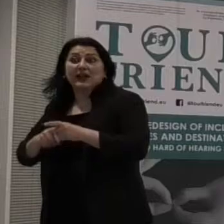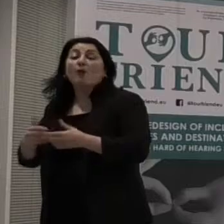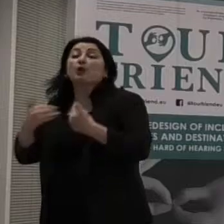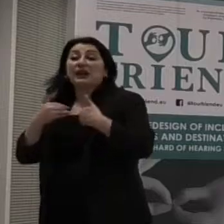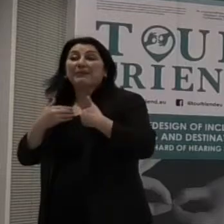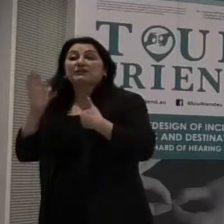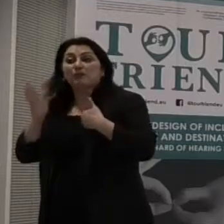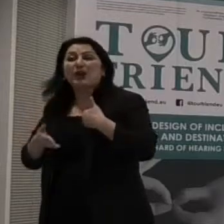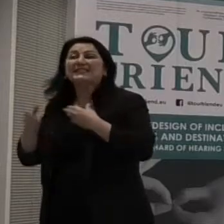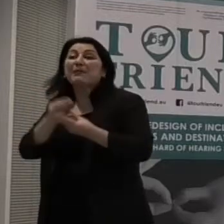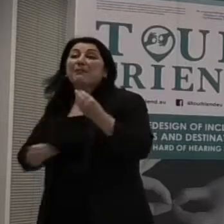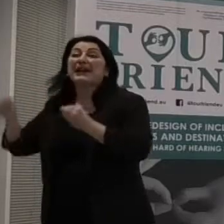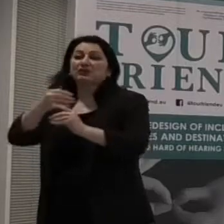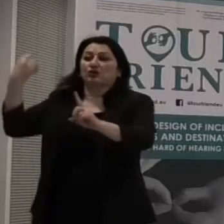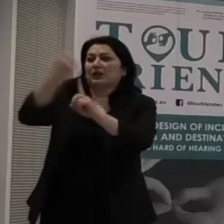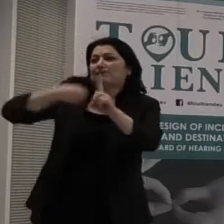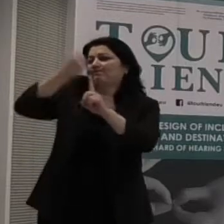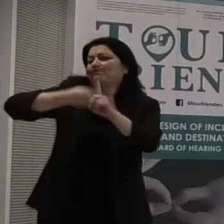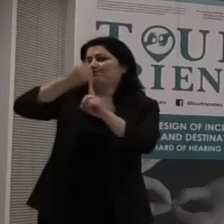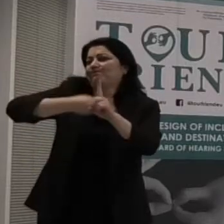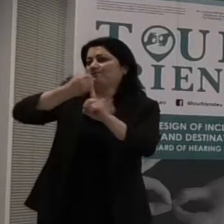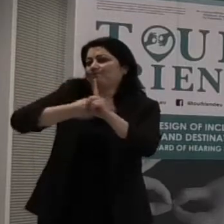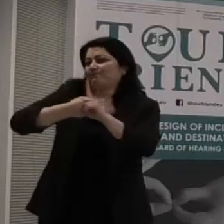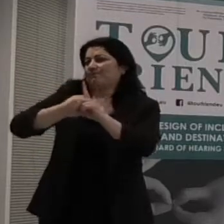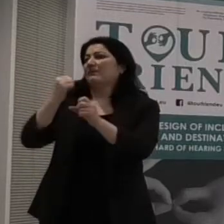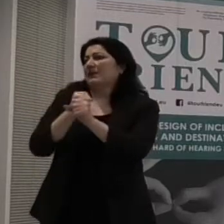ακόμα περισσότερα πράγματα και να διεκδικήσουμε και περισσότερα πράγματα.